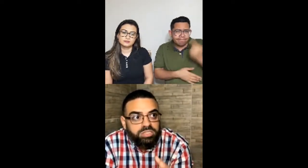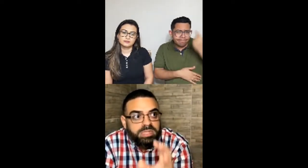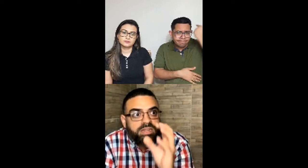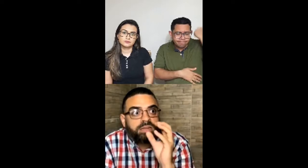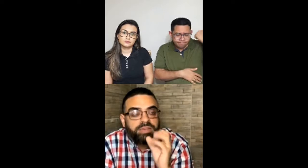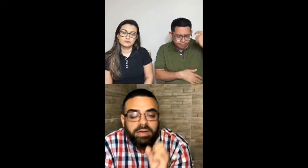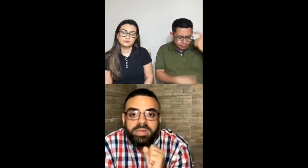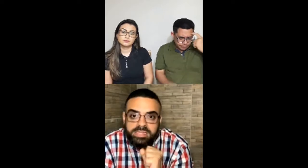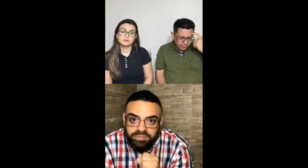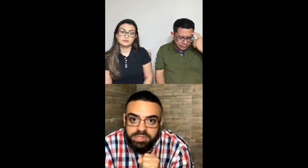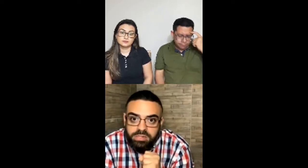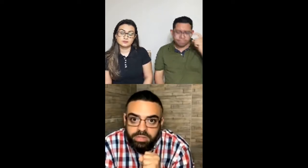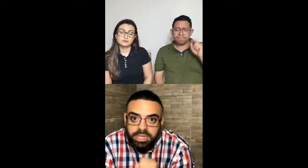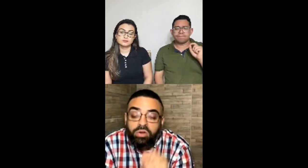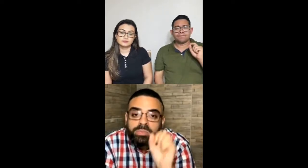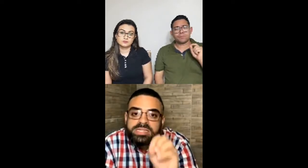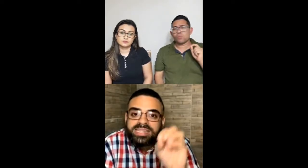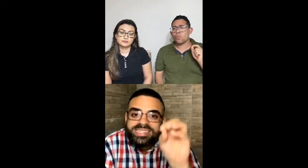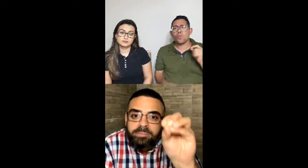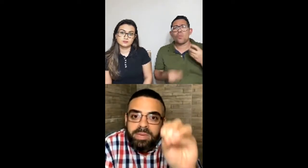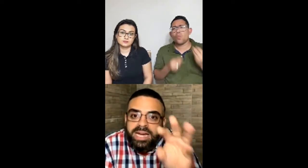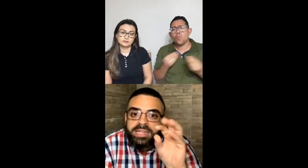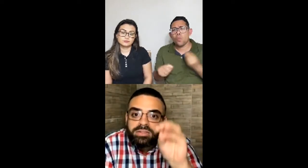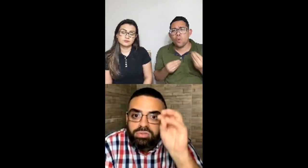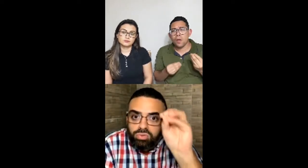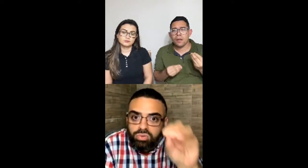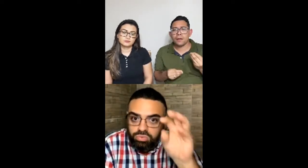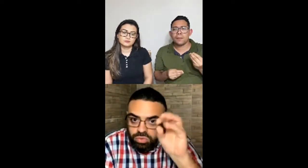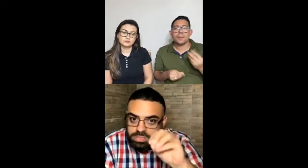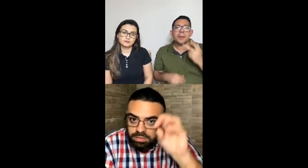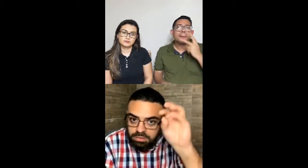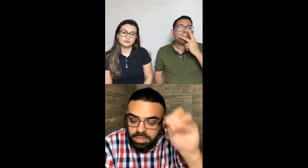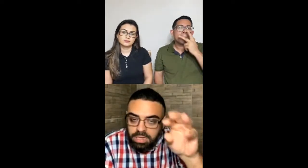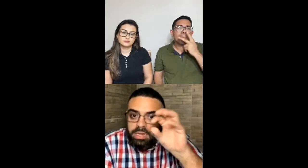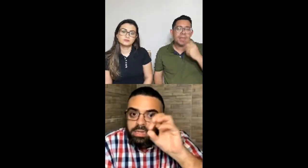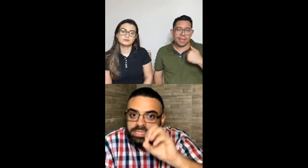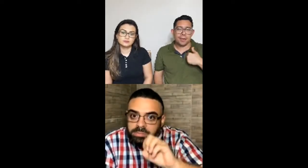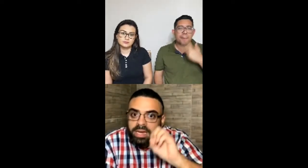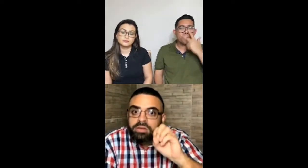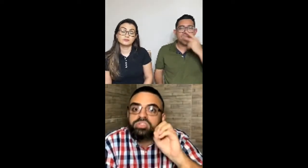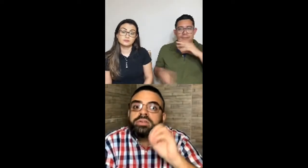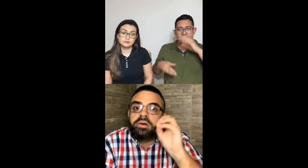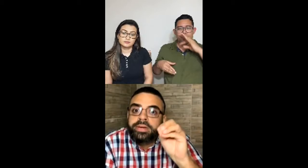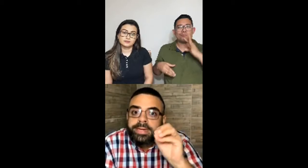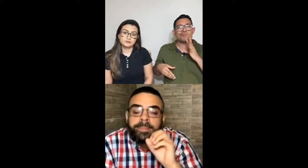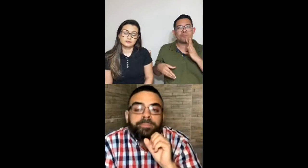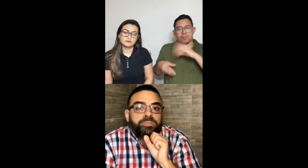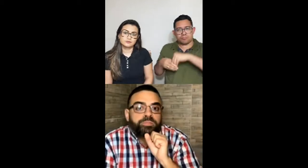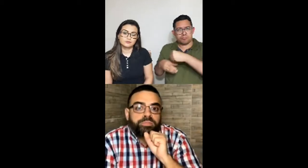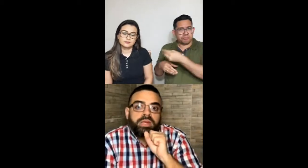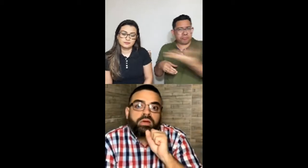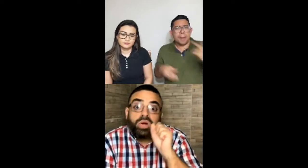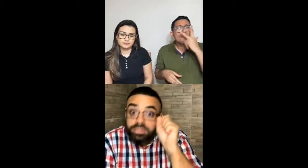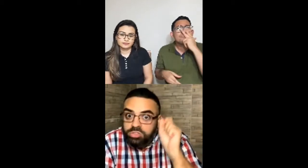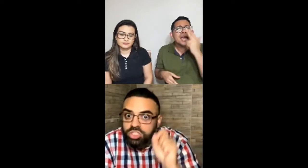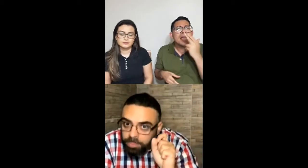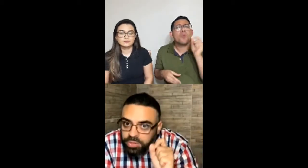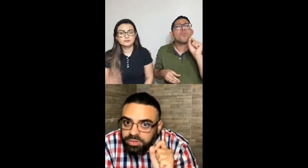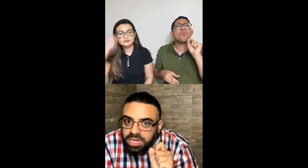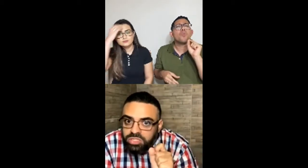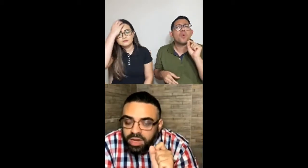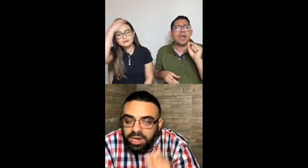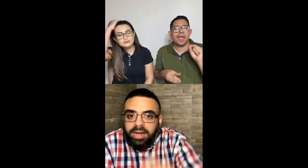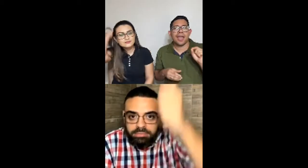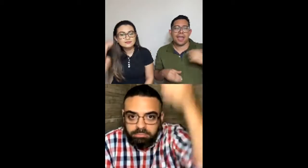gente, peraí. A gente não vai se guiar pela necessidade, mas a gente vai começar a fazer o quê? Eu comecei a semear dentro do culto,